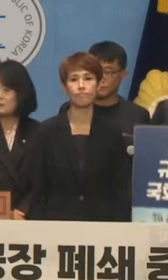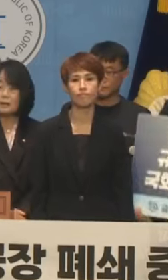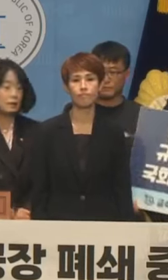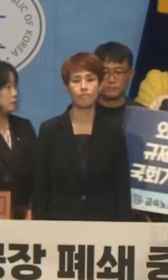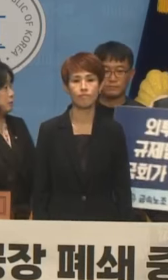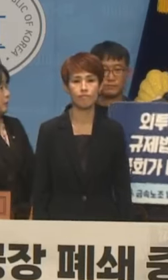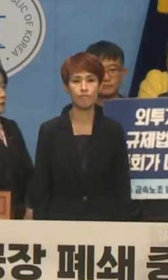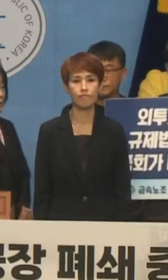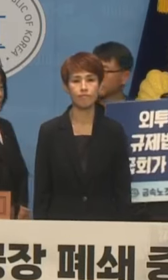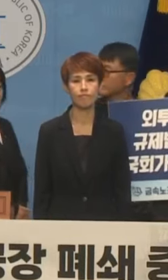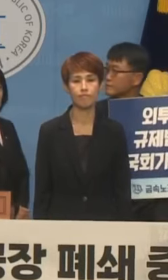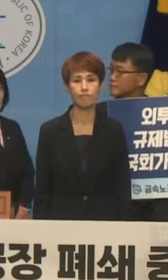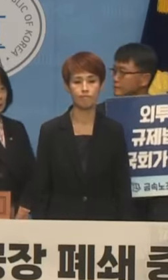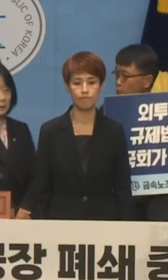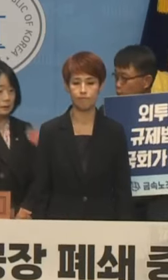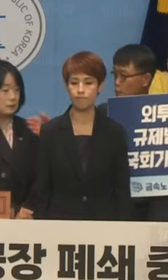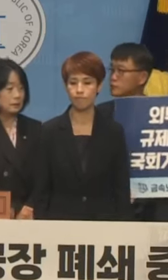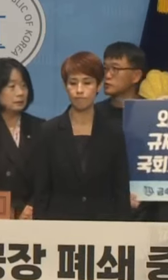진행은 누가 하시나?